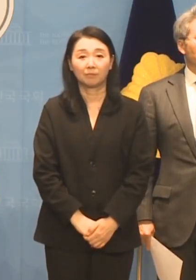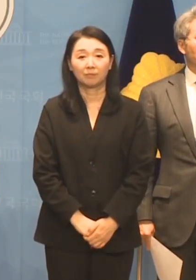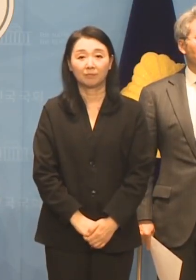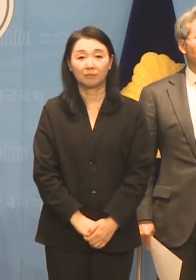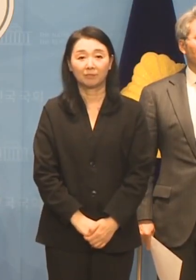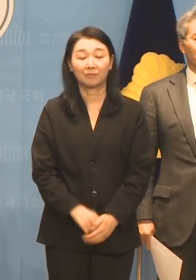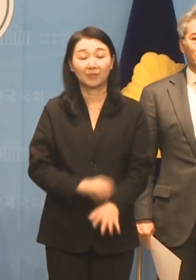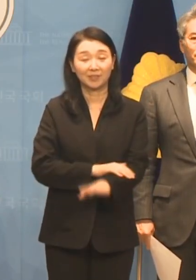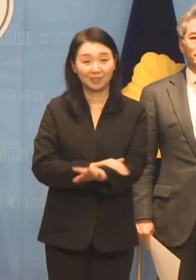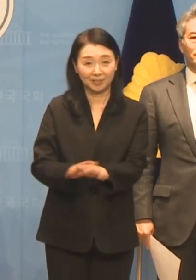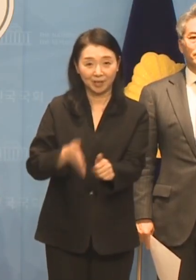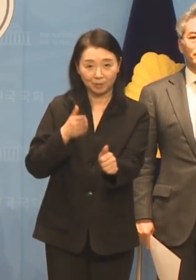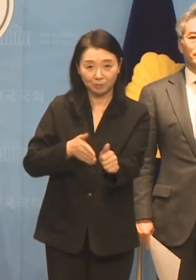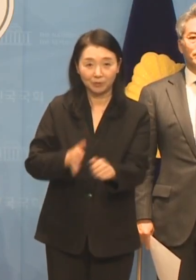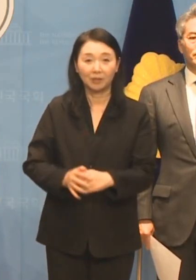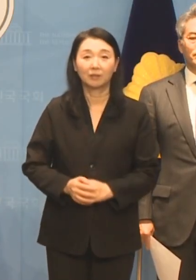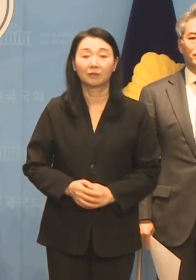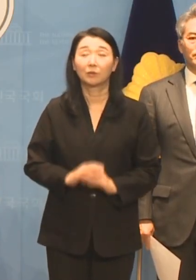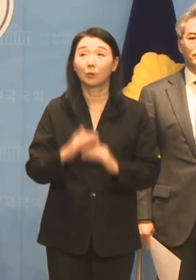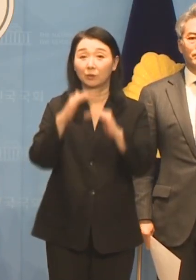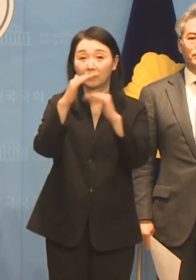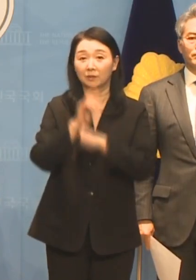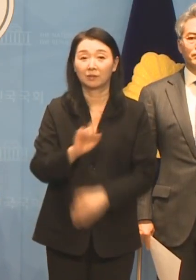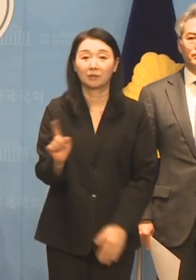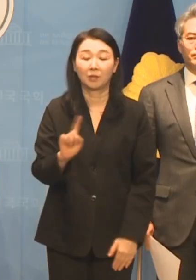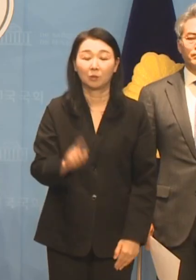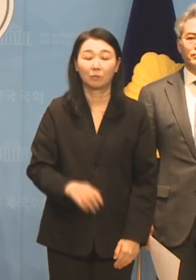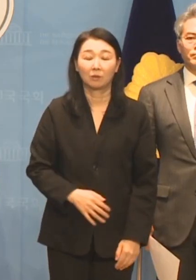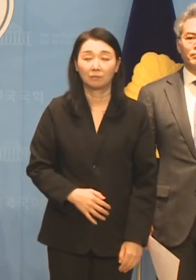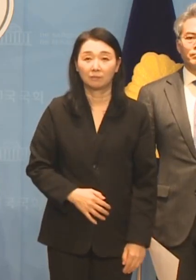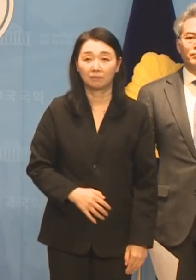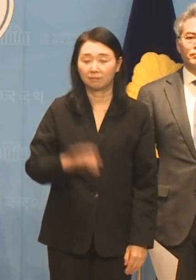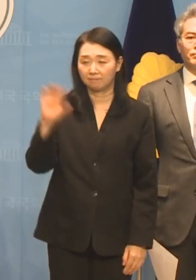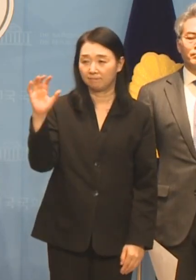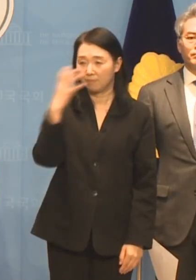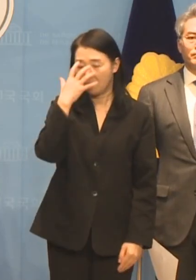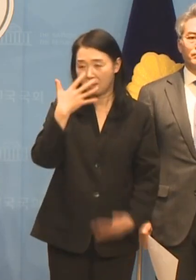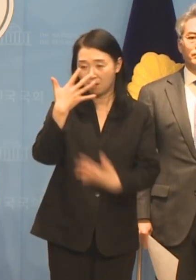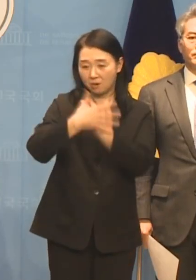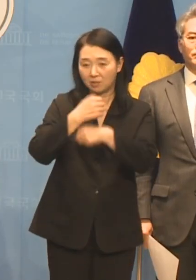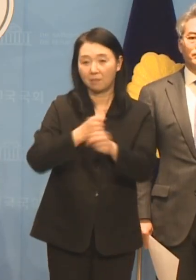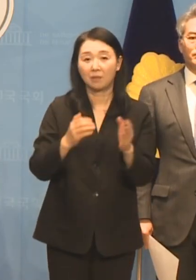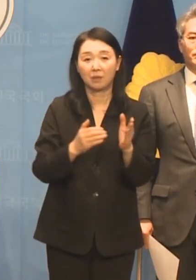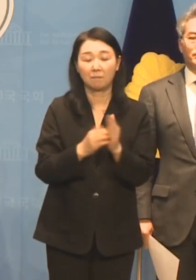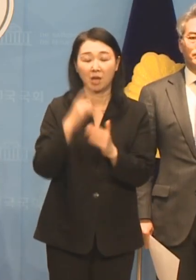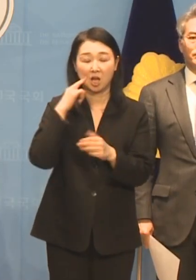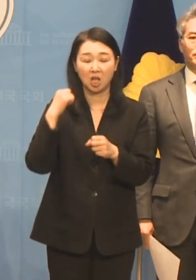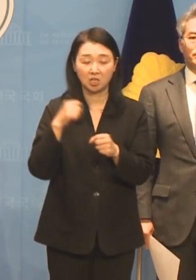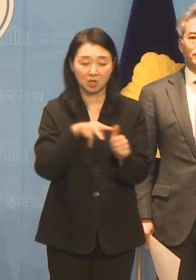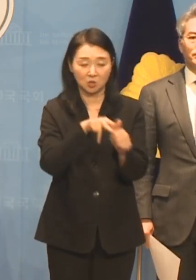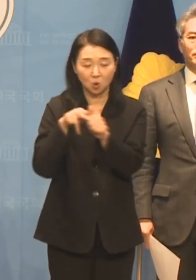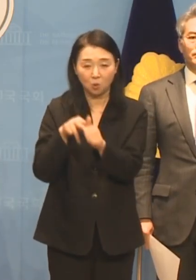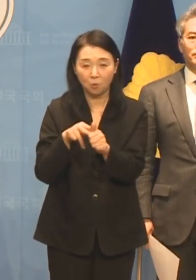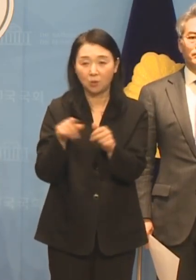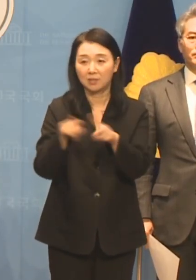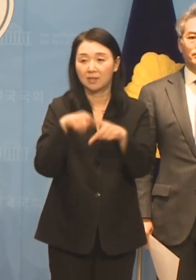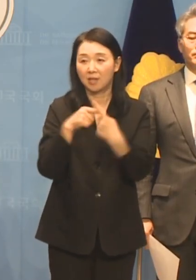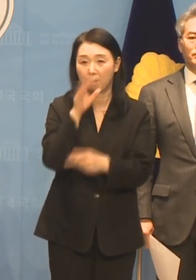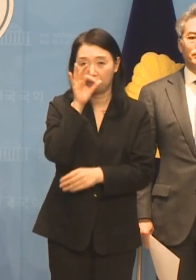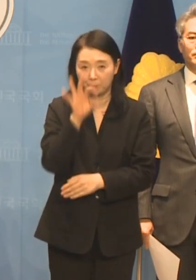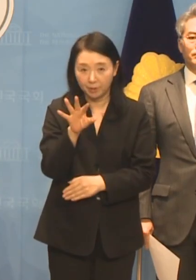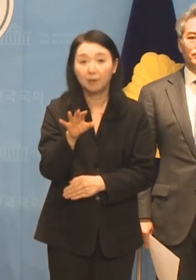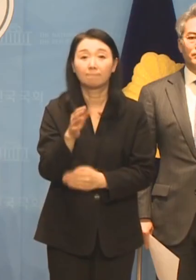잘 좀 부탁드립니다. 오늘 내용은 딥페이크 영상 등 허위 조작 정보가 용납이 안 된다라고 하는 내용을